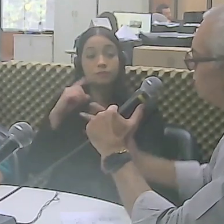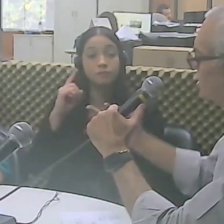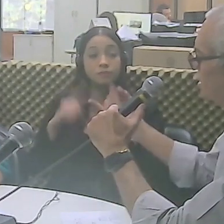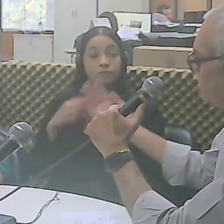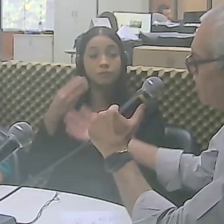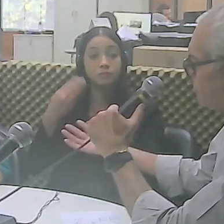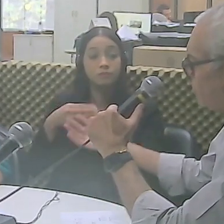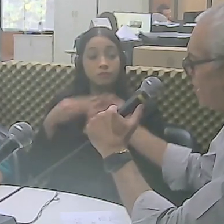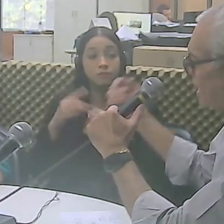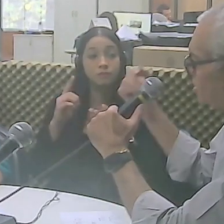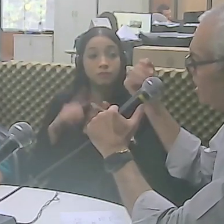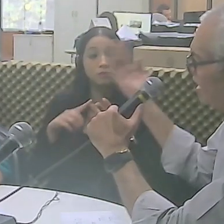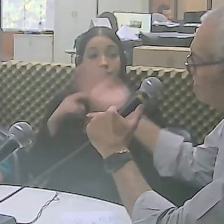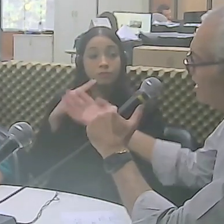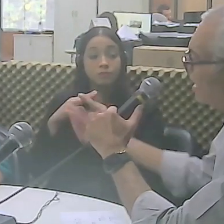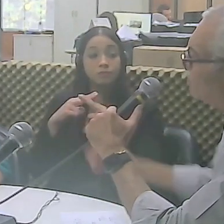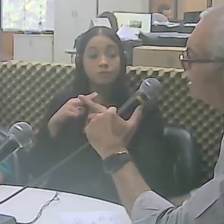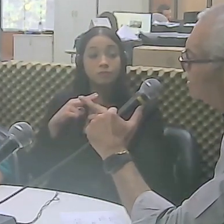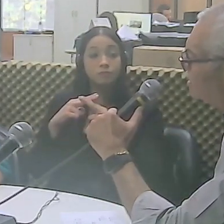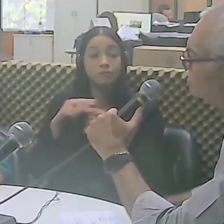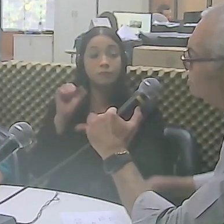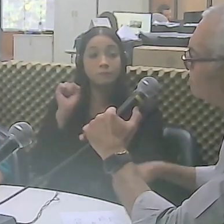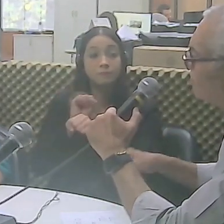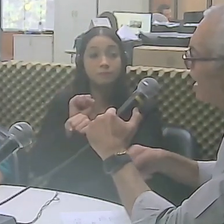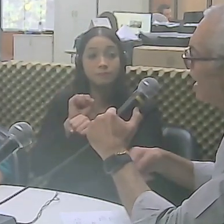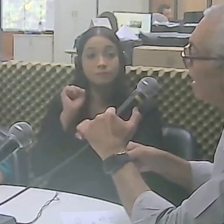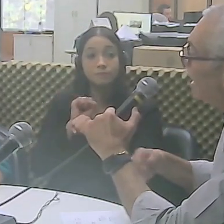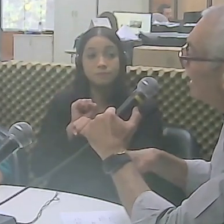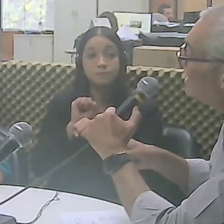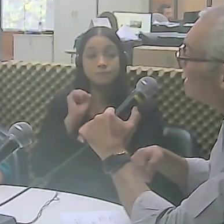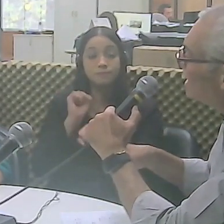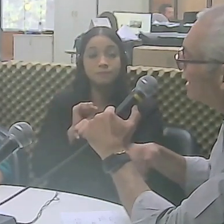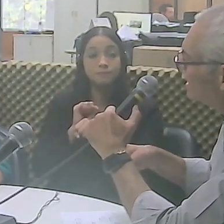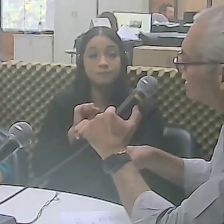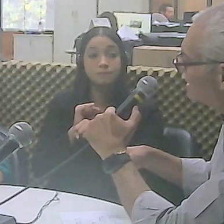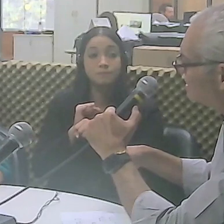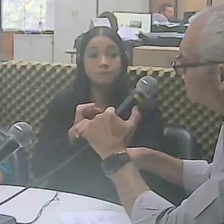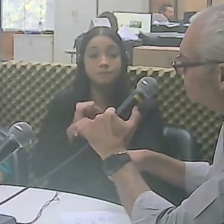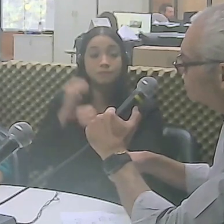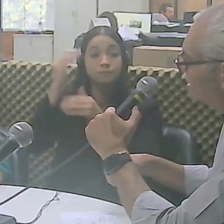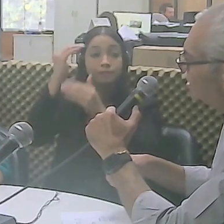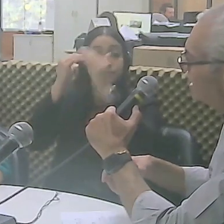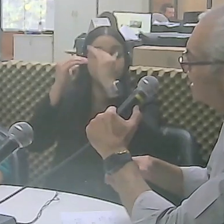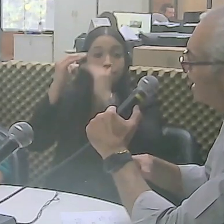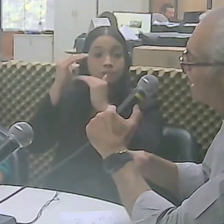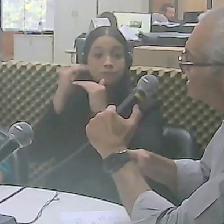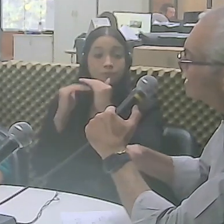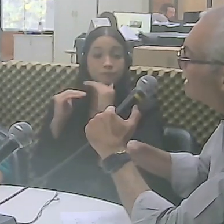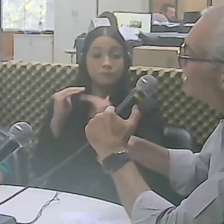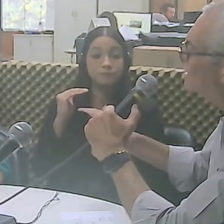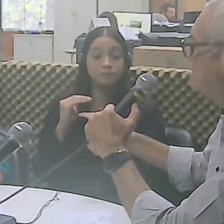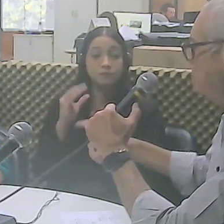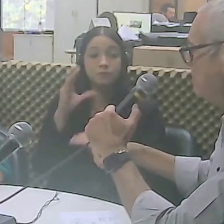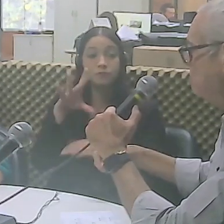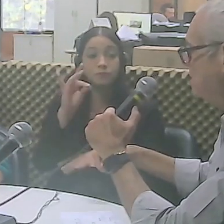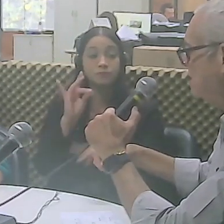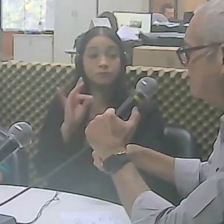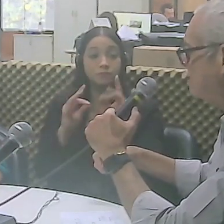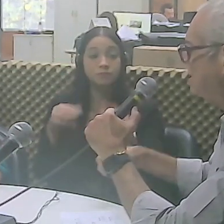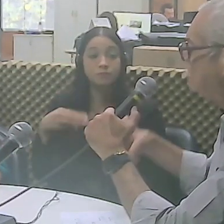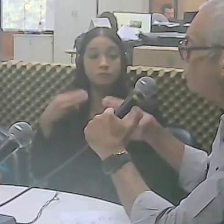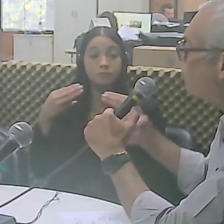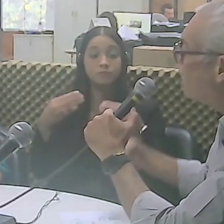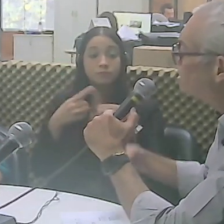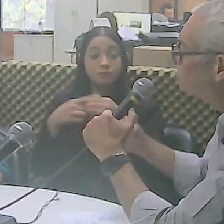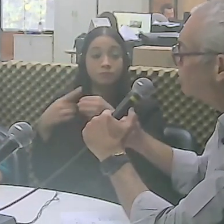o município, a própria Caixa, que ia ficar aguardando a hierarquização, ou seja, a seleção pelo Ministério